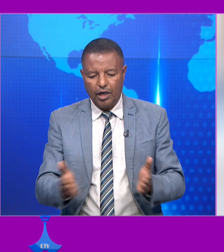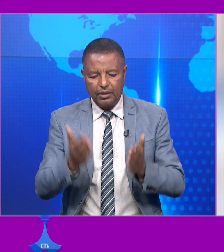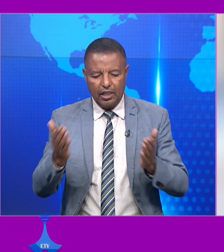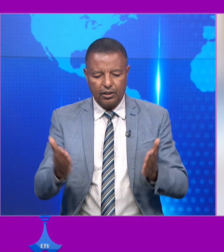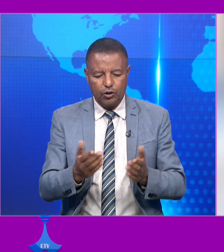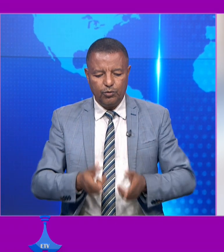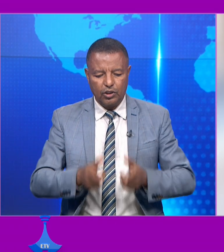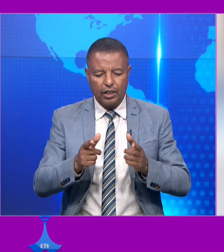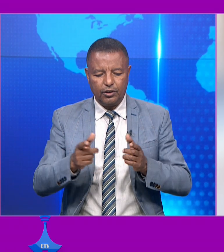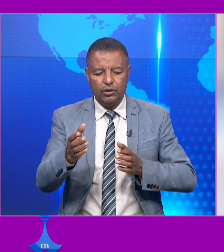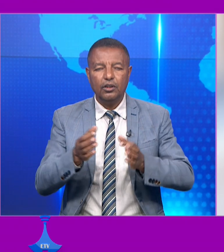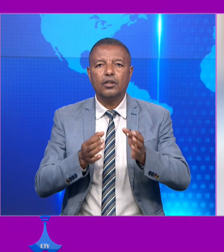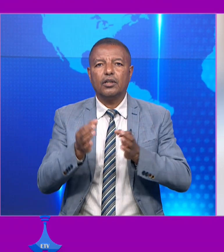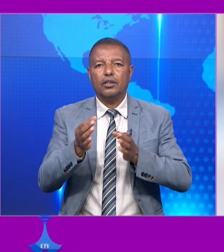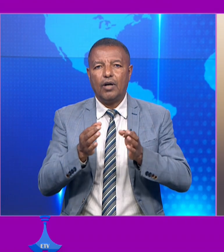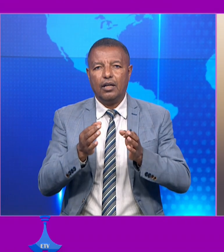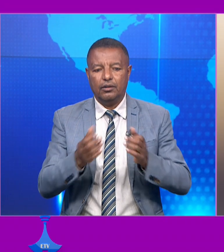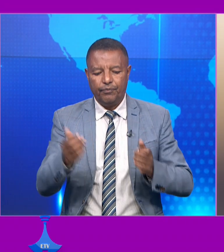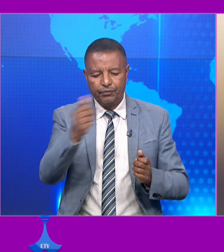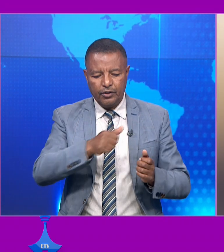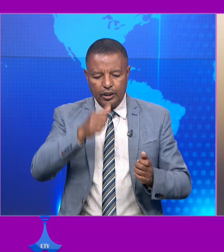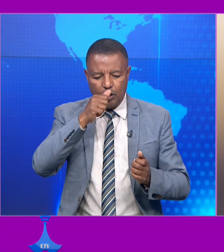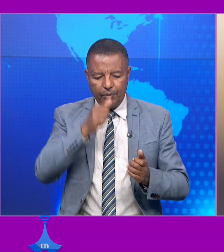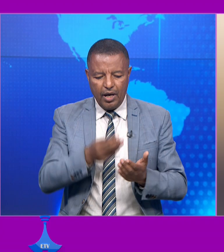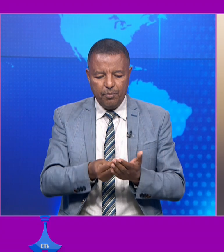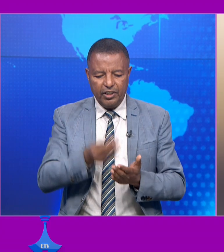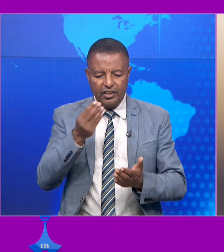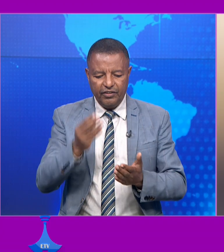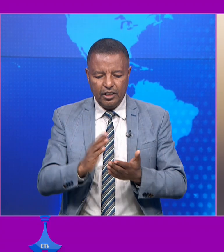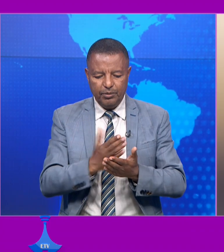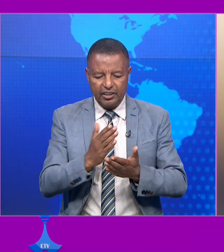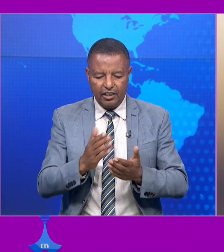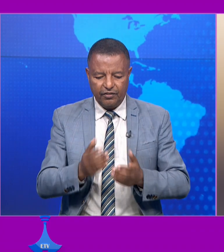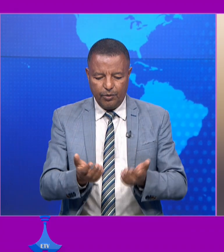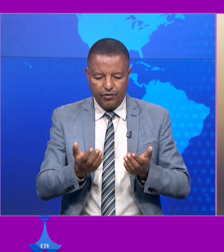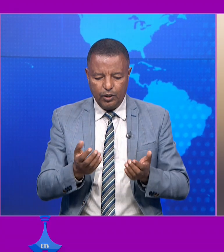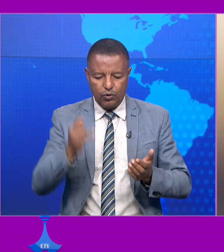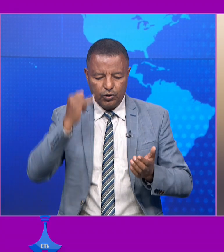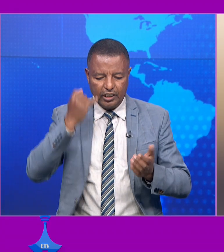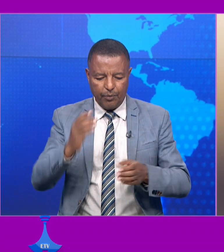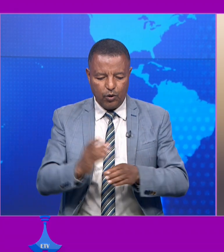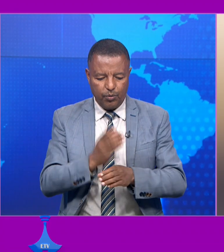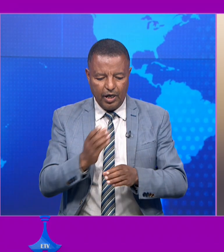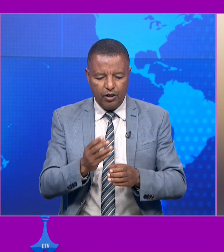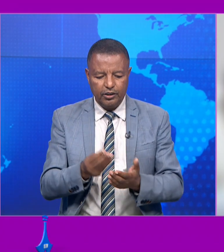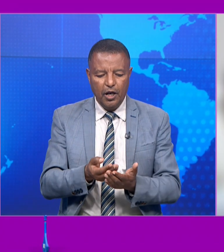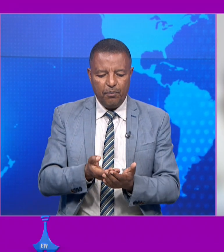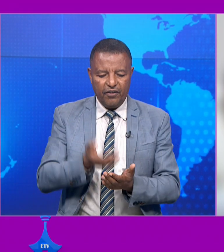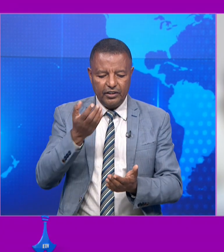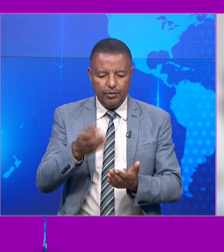ሌሎችም ማበረታቻዎች መውረዳቸውን ገልጸዋል። ኢትዮጵያ በኢንቨስትመንት መሳተፍ ለሚፈልጉ የጃፓን